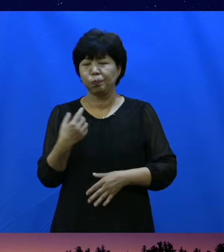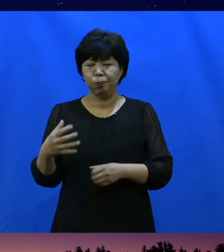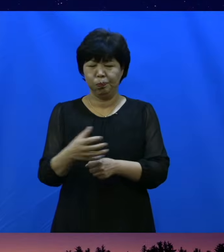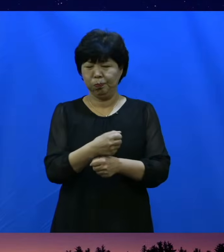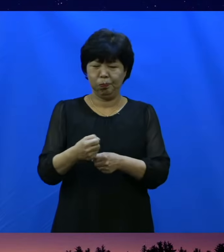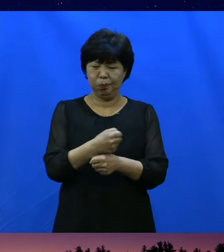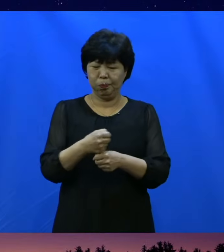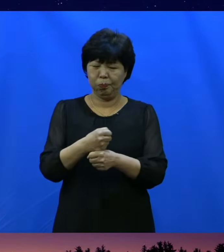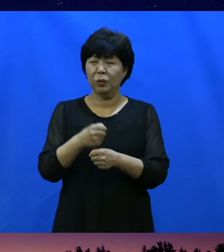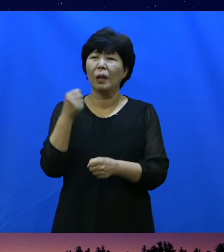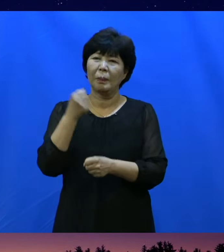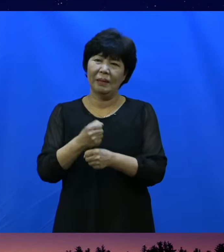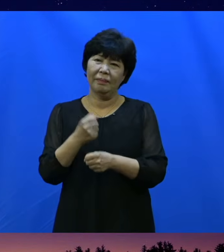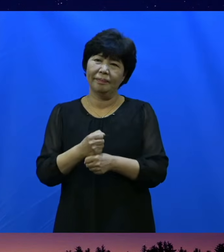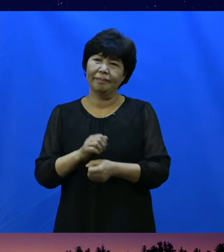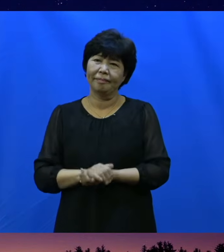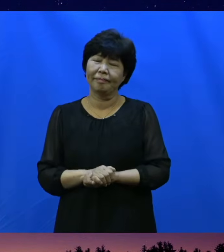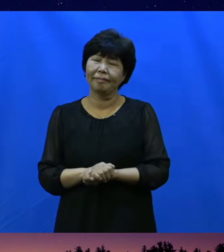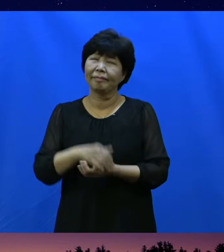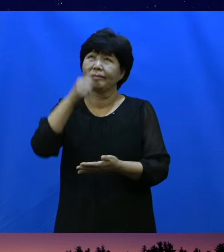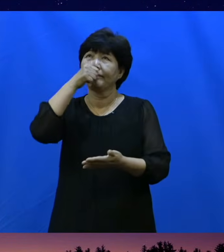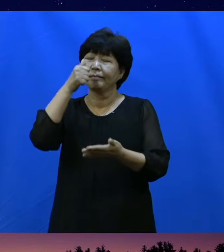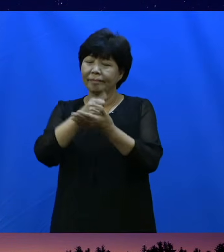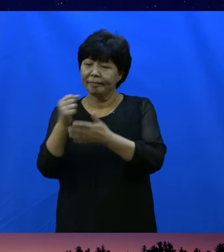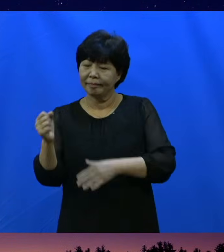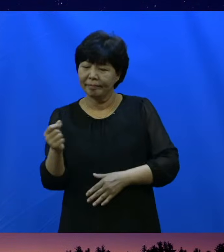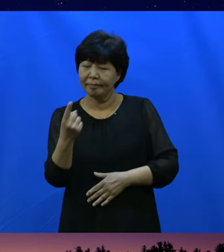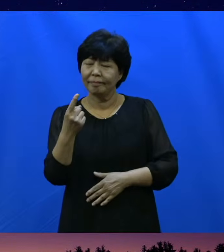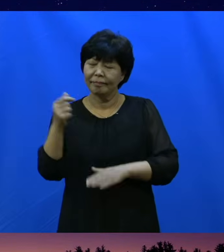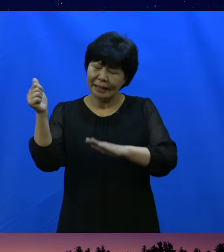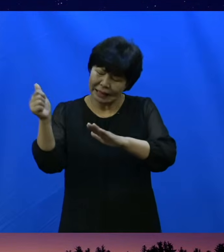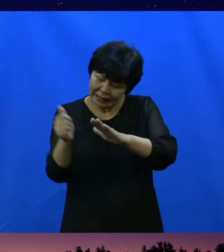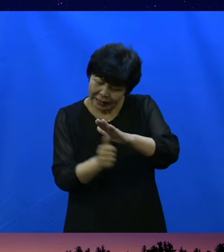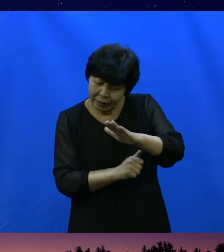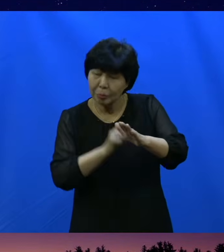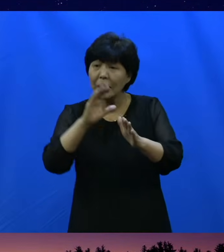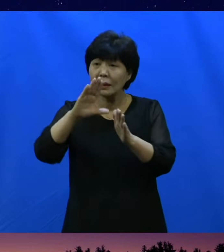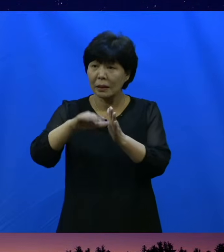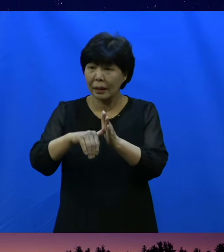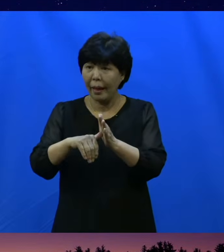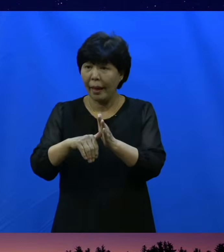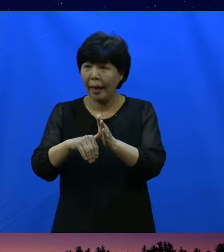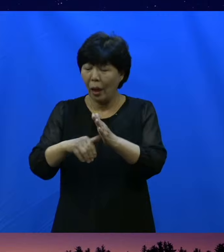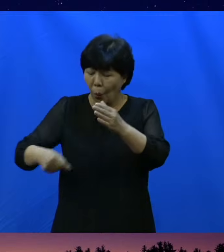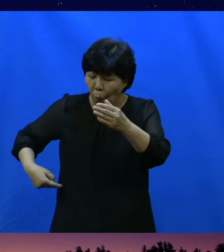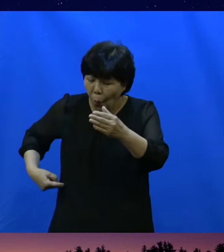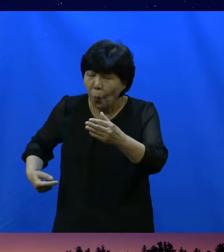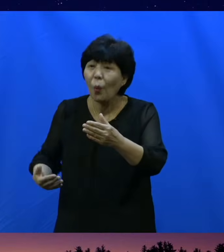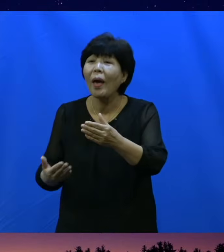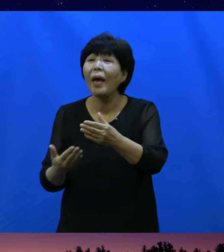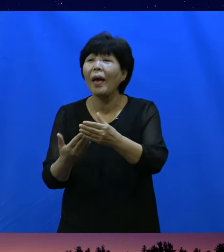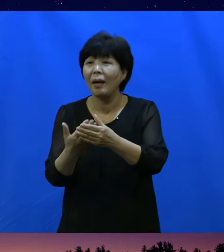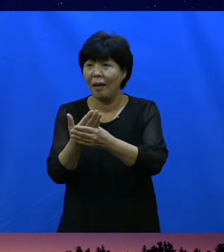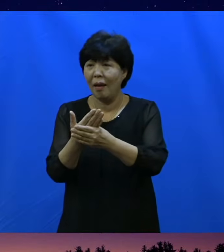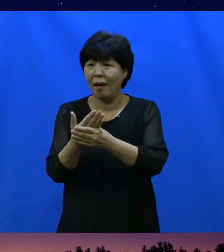그러나 여러분, 죄로 인한 실패로 인한 절망 상태에서 그리스도에게 나아가게 하고 회개하게 하는 이 성령의